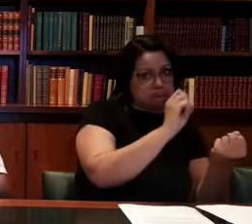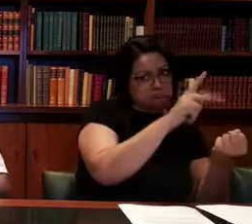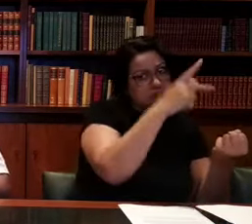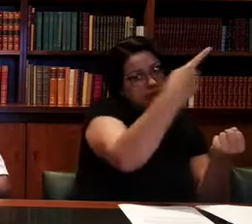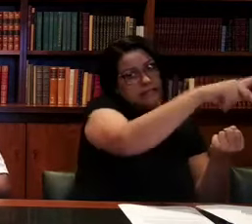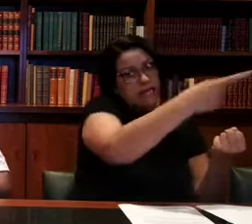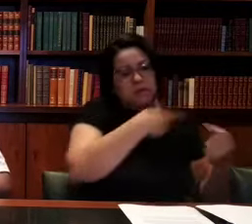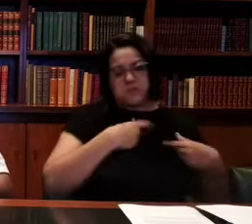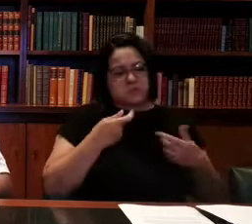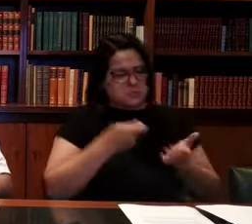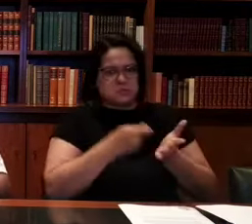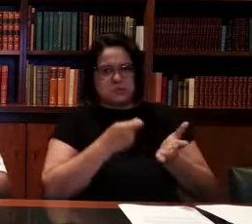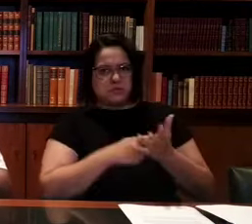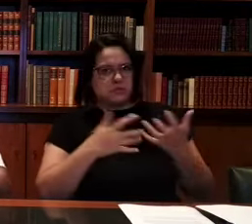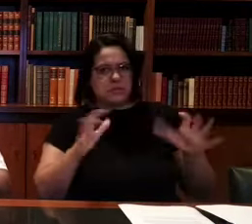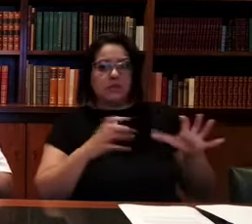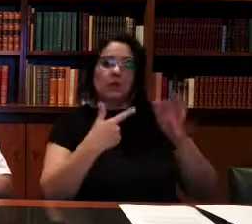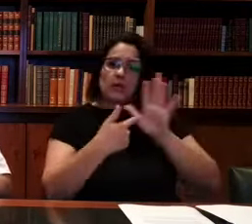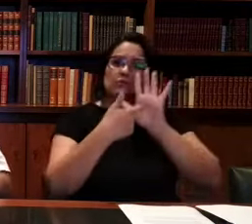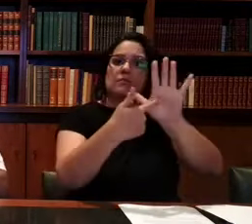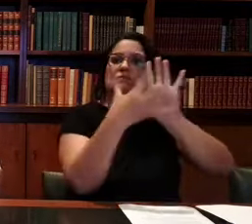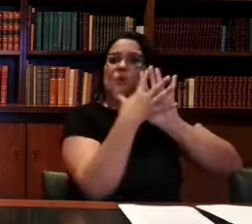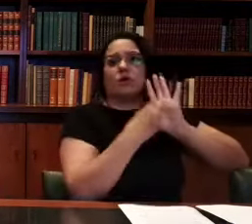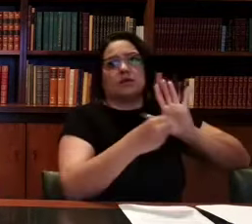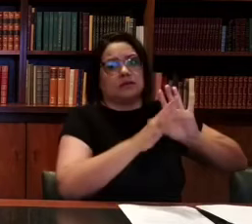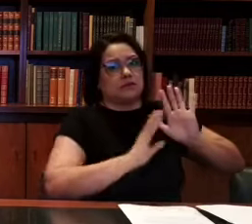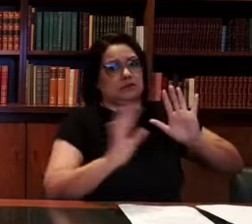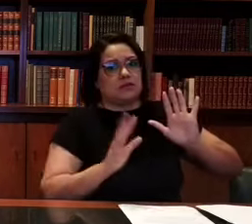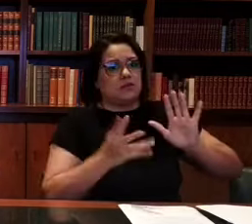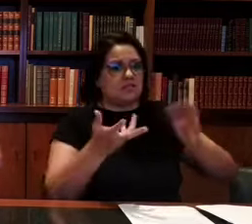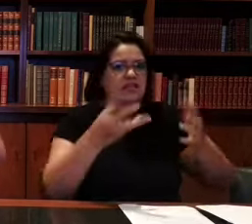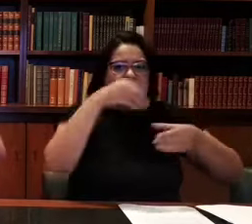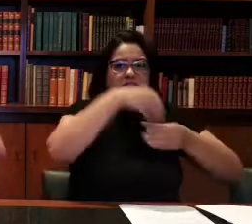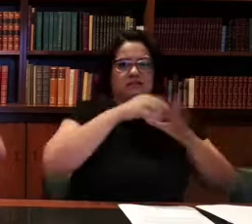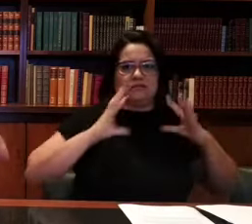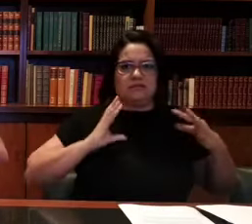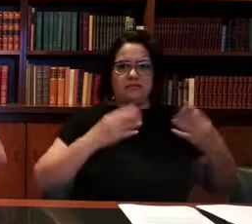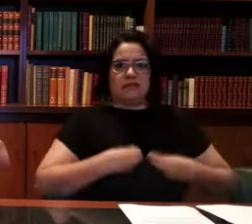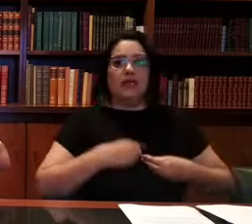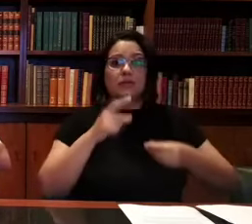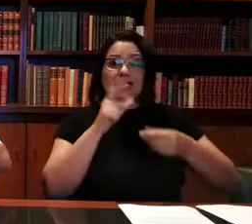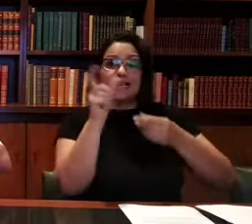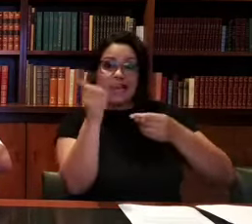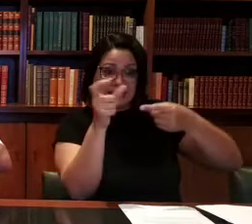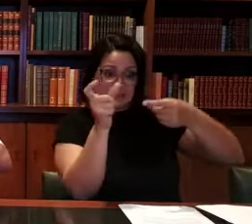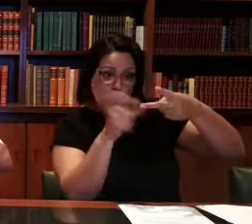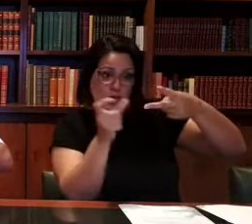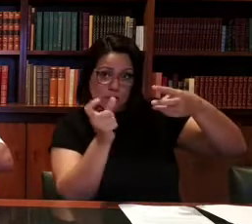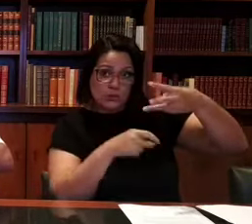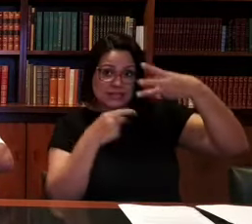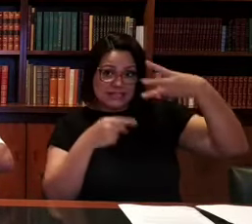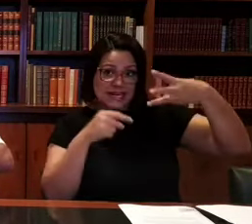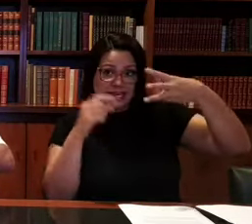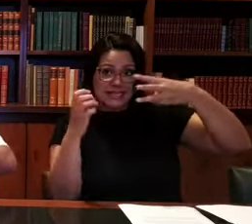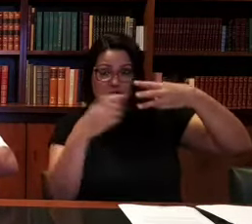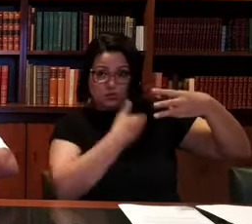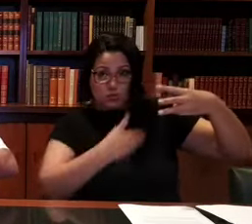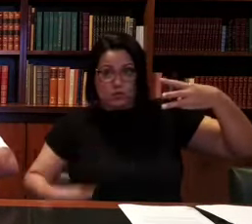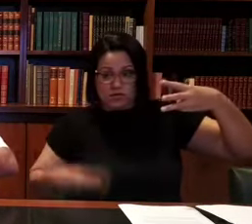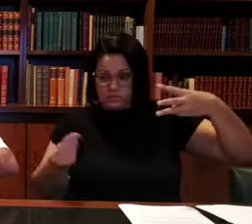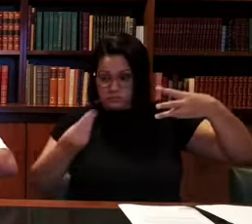eu não faço coleção dia só acho que você tem que dar o exemplo assim como os 3 cartões corporativos que eu tento é só para que não